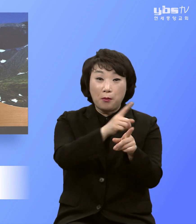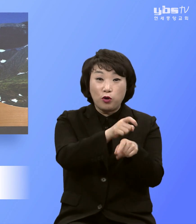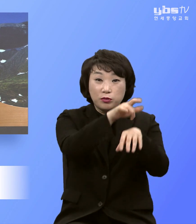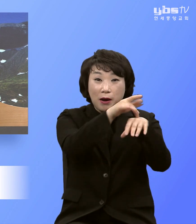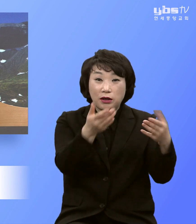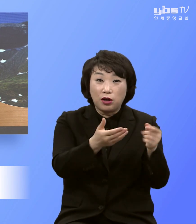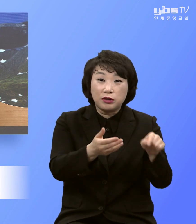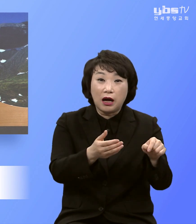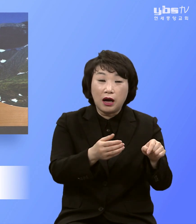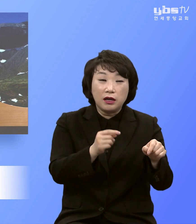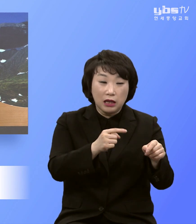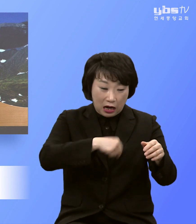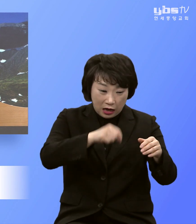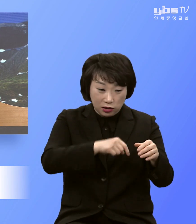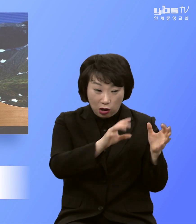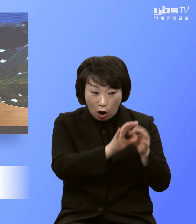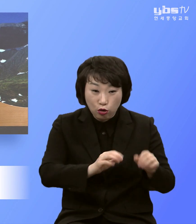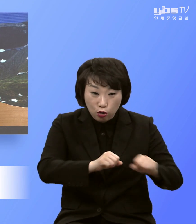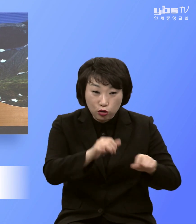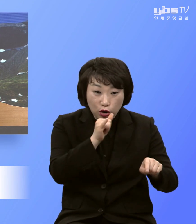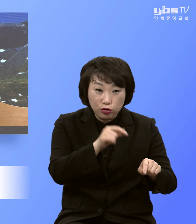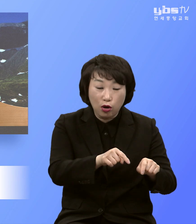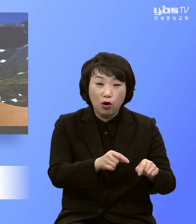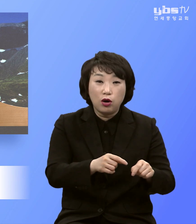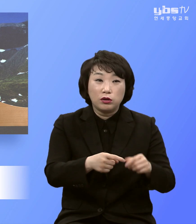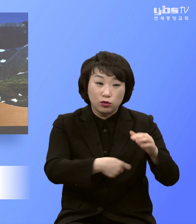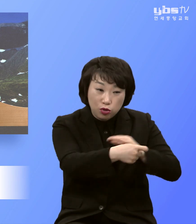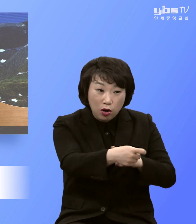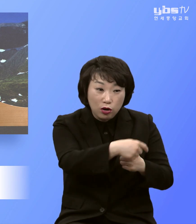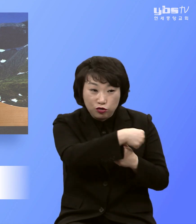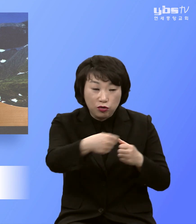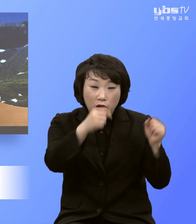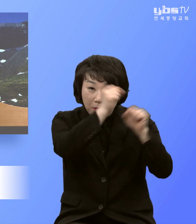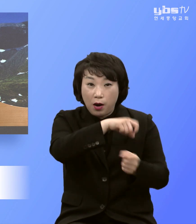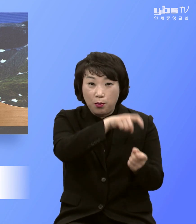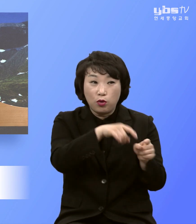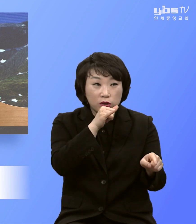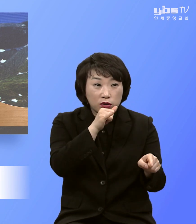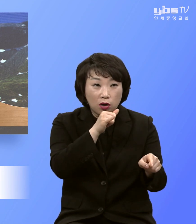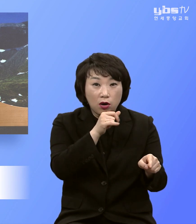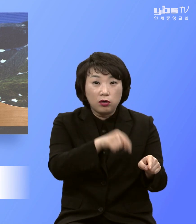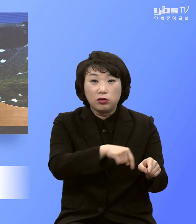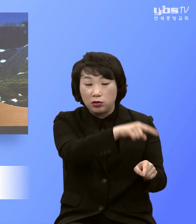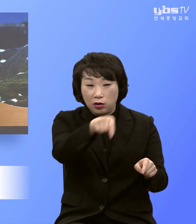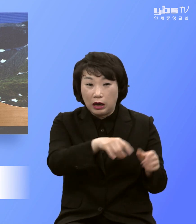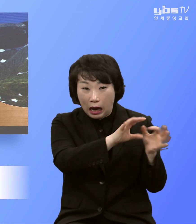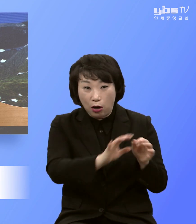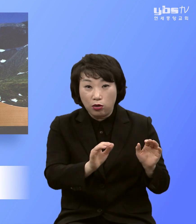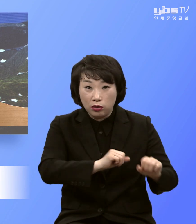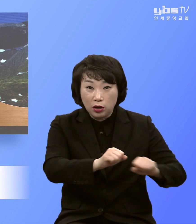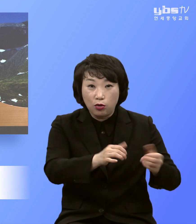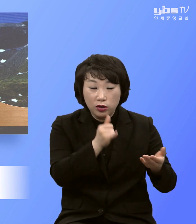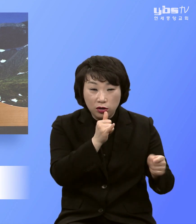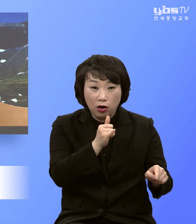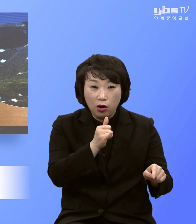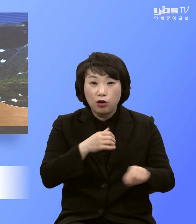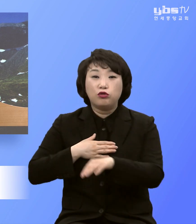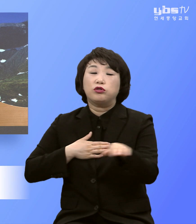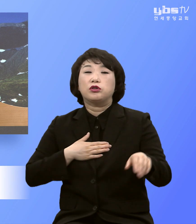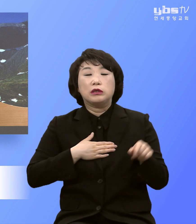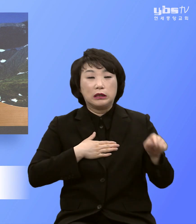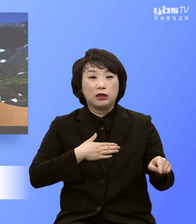역사에 내 본심인데 통해서 역사하고 도둑질하고 죽이고 멸망시키는 그림의 역사하는 한 우리는 마귀 사단